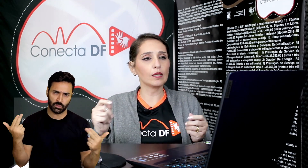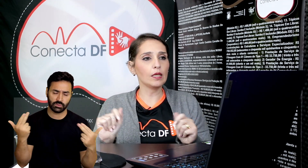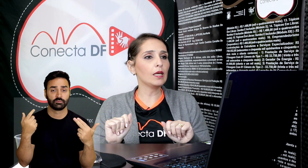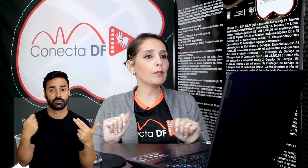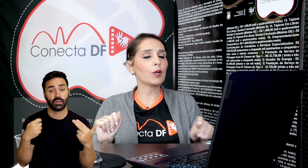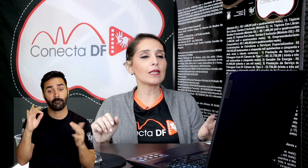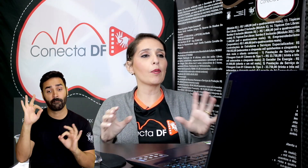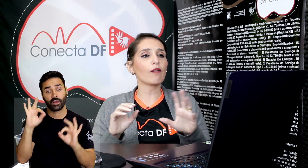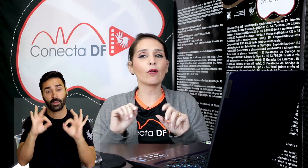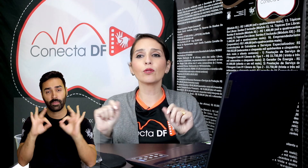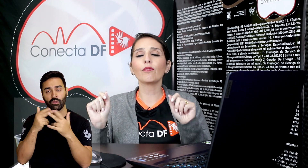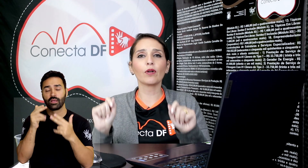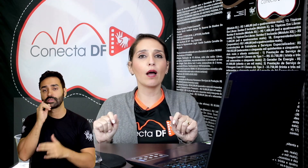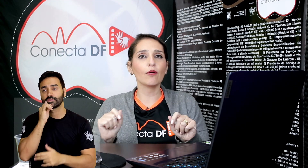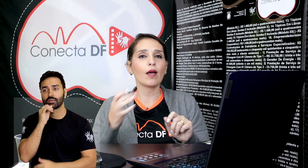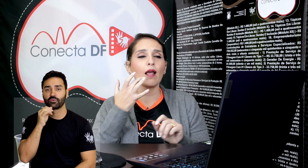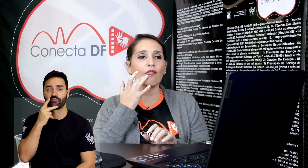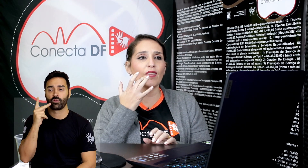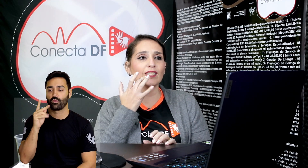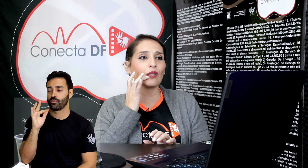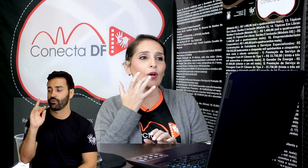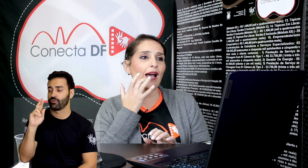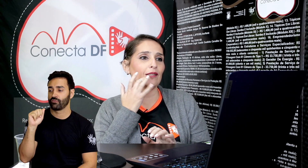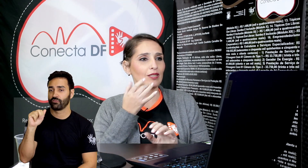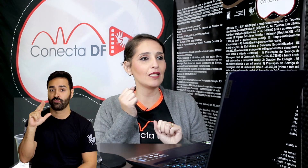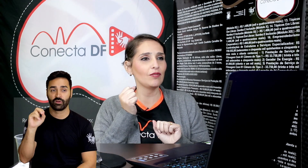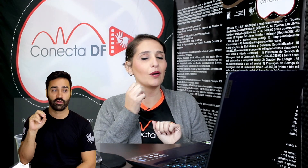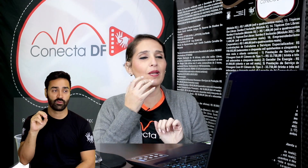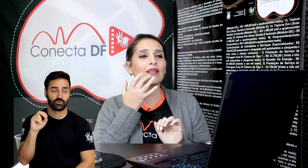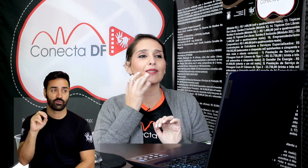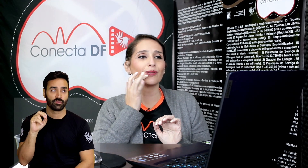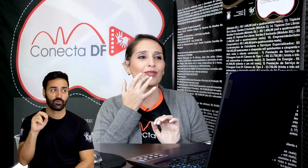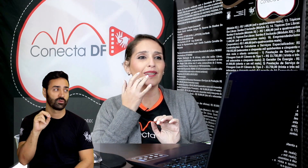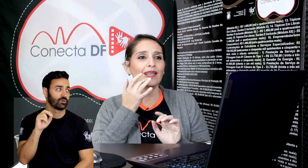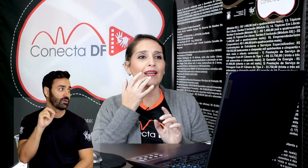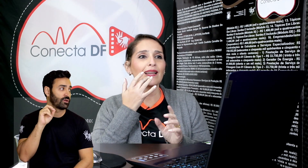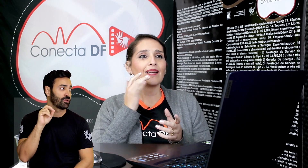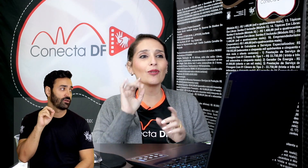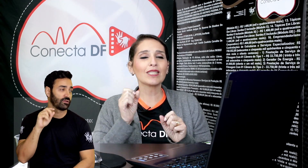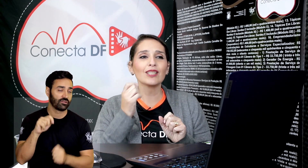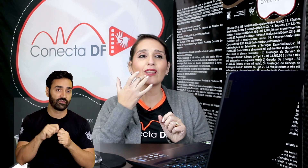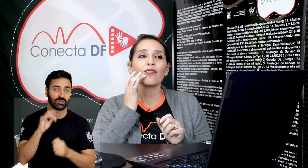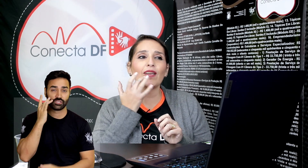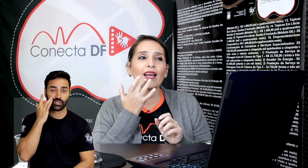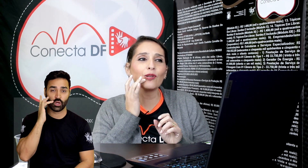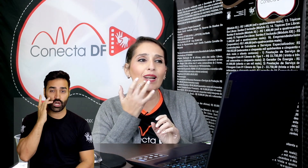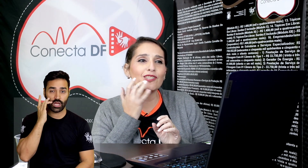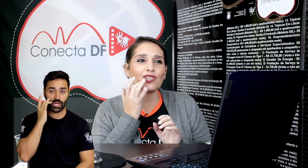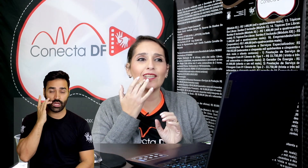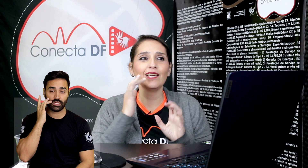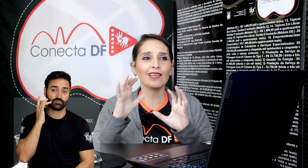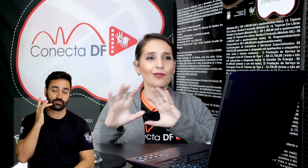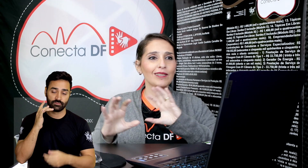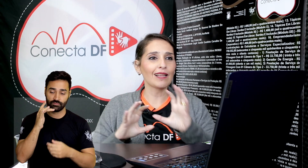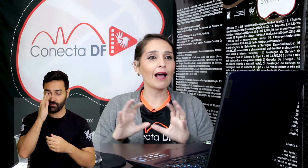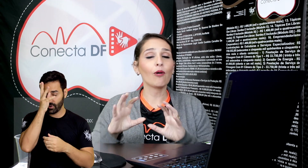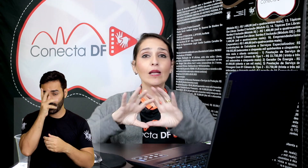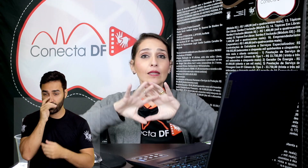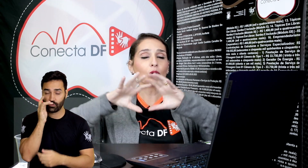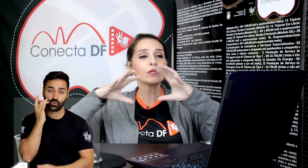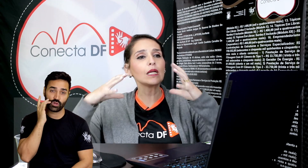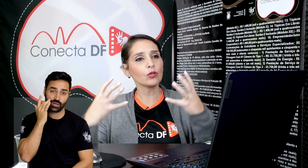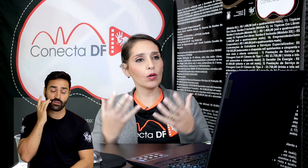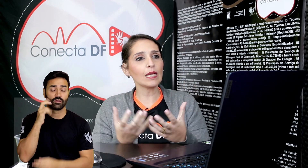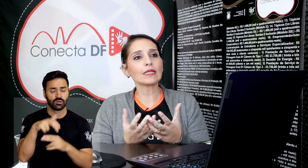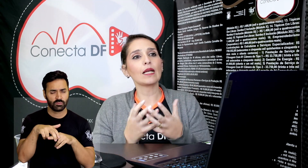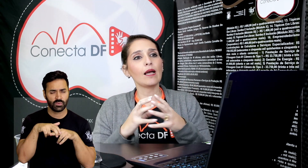preparando ali. Por exemplo, ela falou do frango, aí ela fez dourado. Vocês viram isso? Ou seja, tem que ficar douradinho e tal.